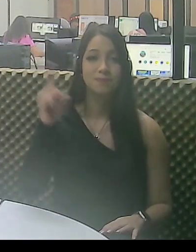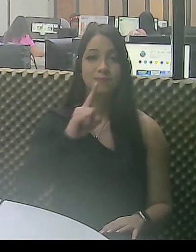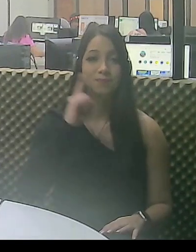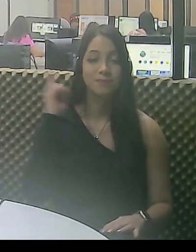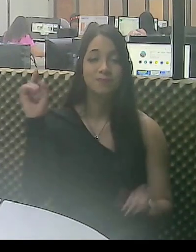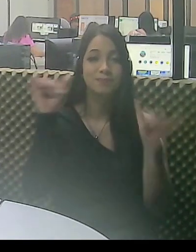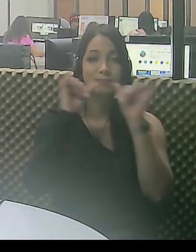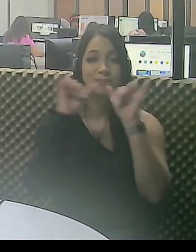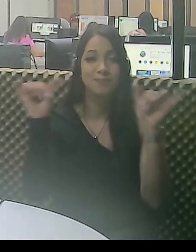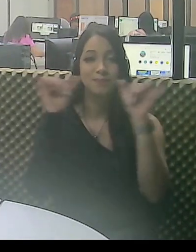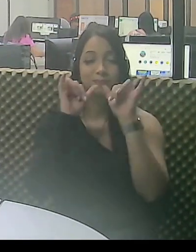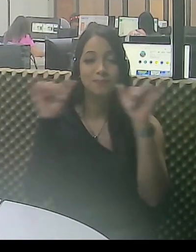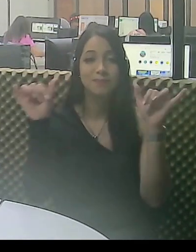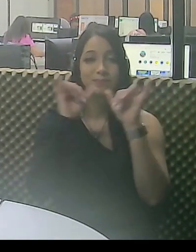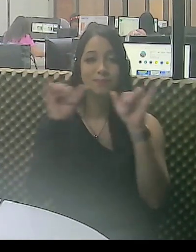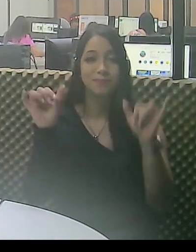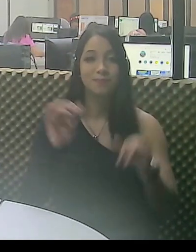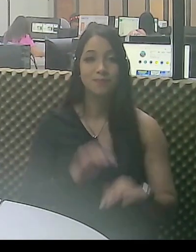Giro de